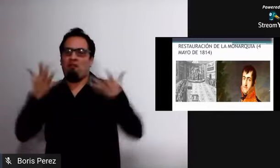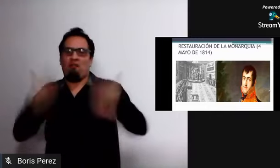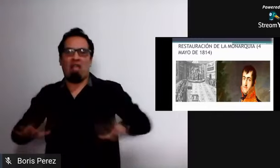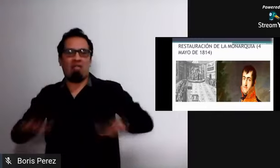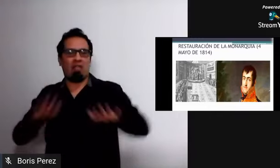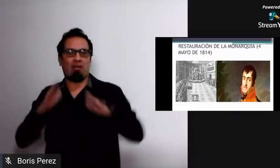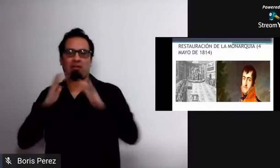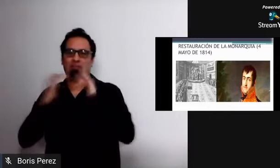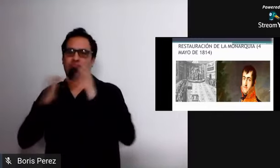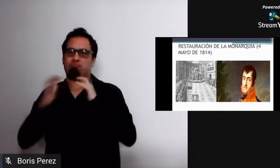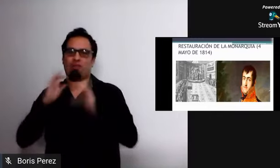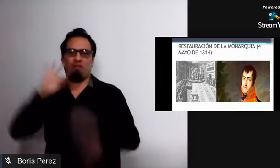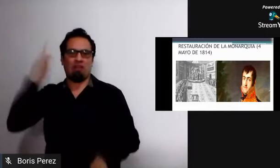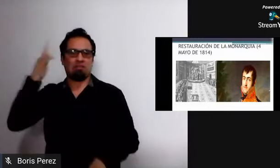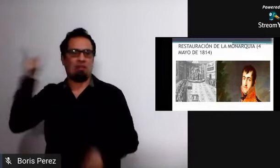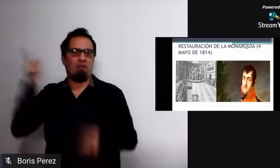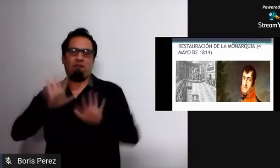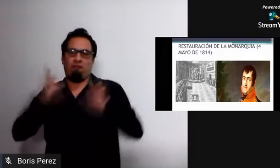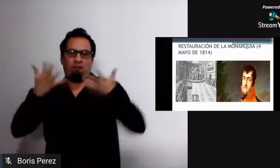1814,